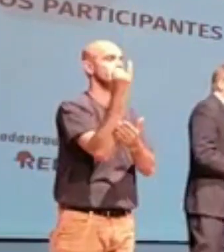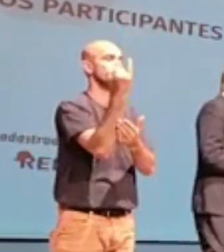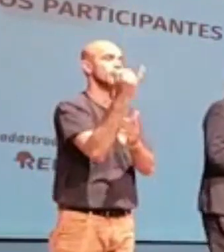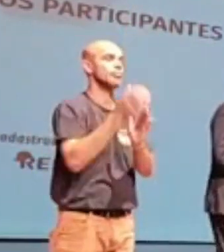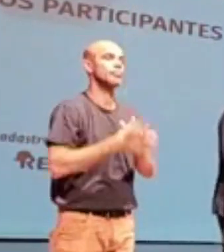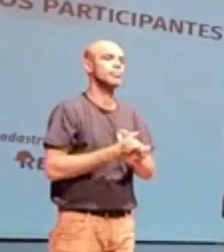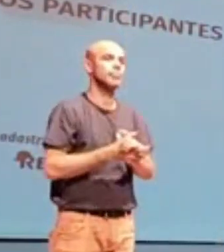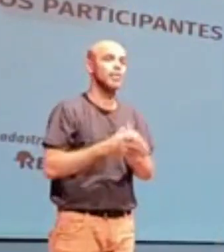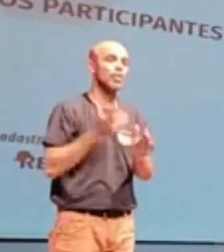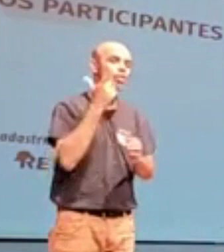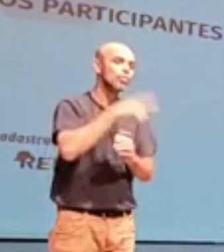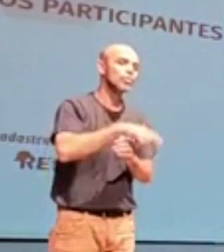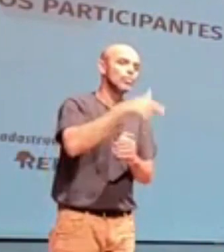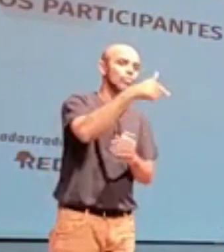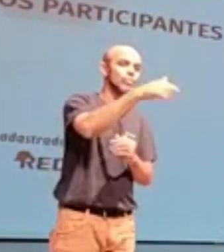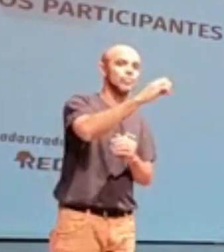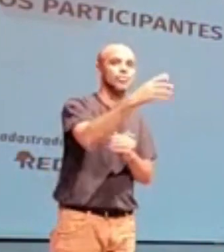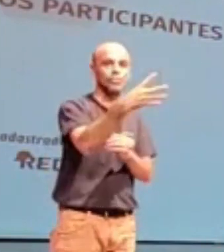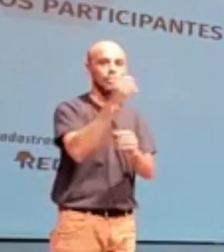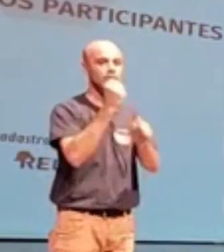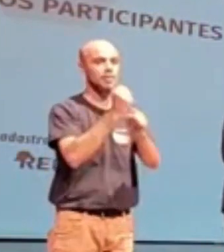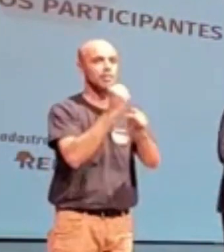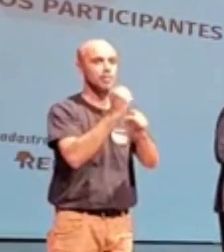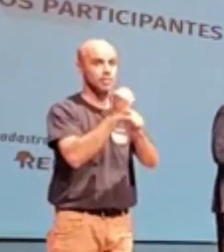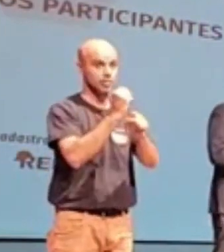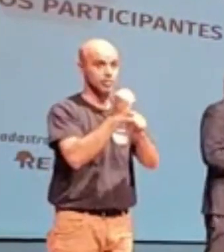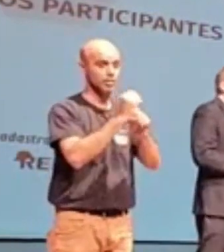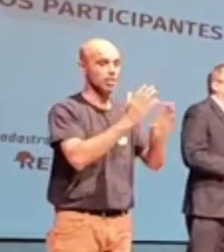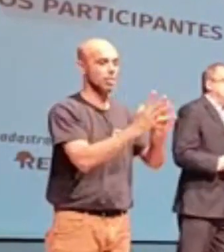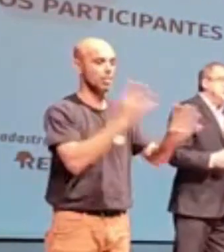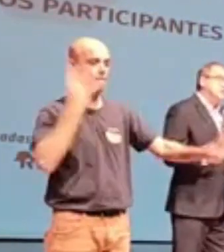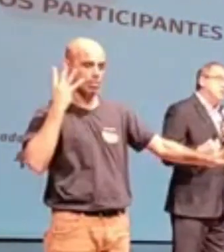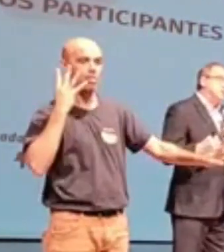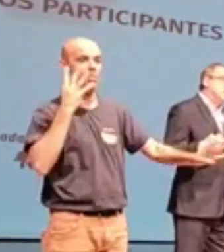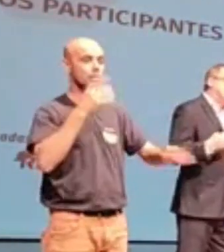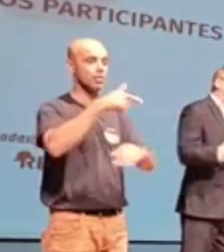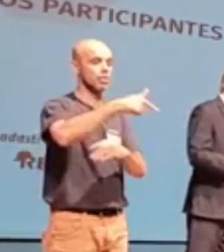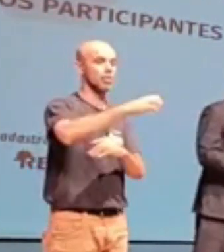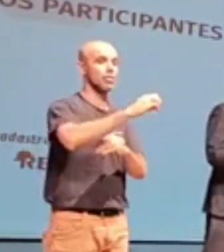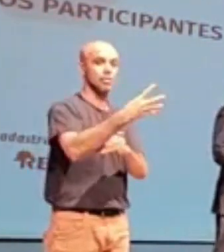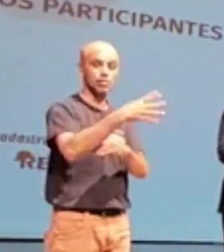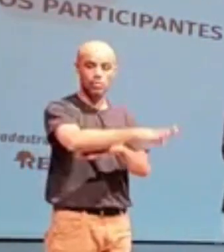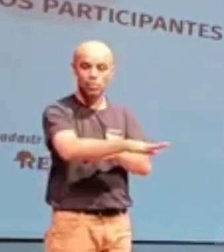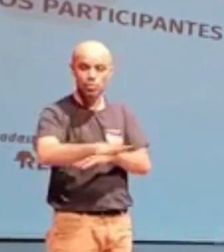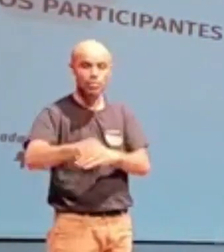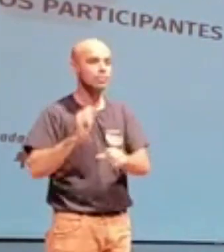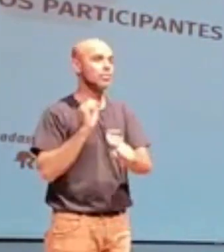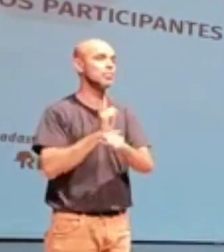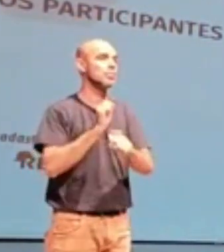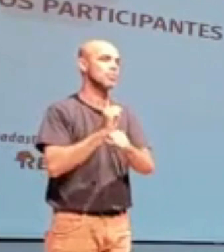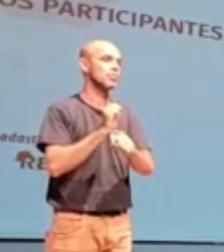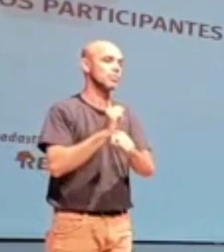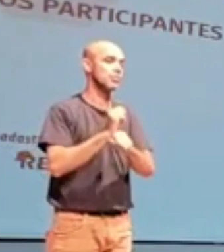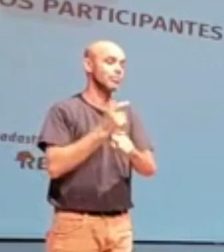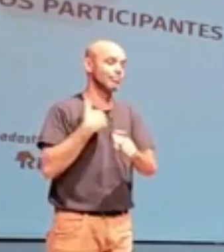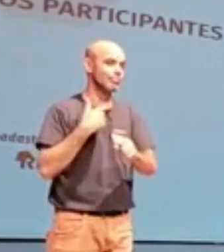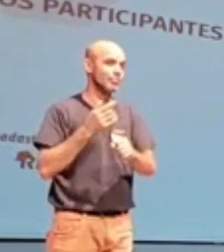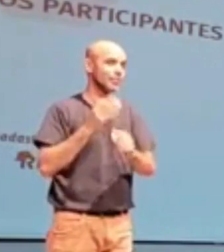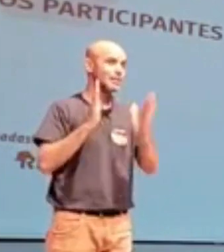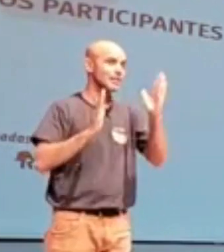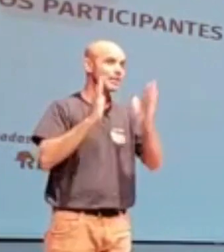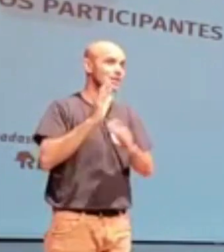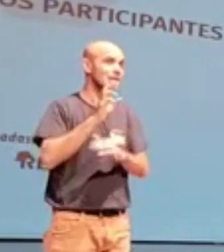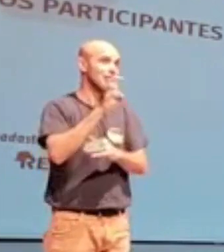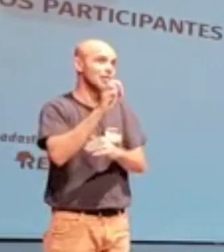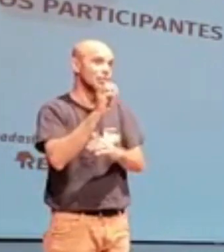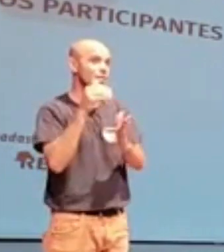conseguiu 704 crianças esperando a lista de espera desses centros. 704 crianças que estão com esses trabalhos da década de 50, 60,